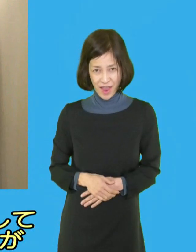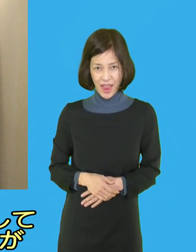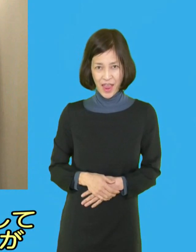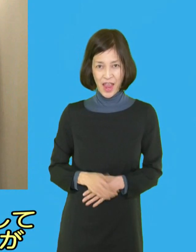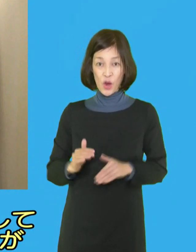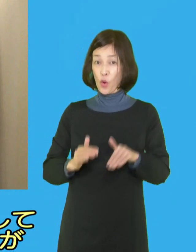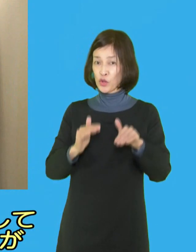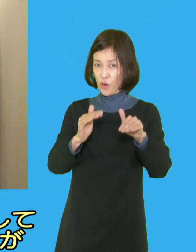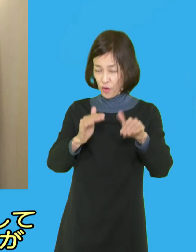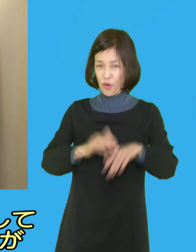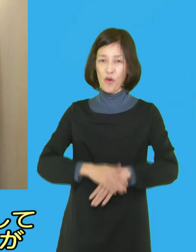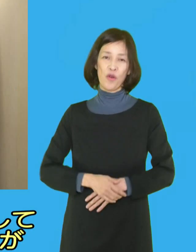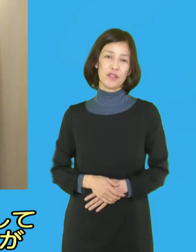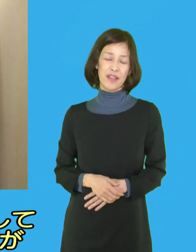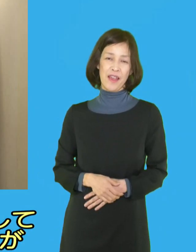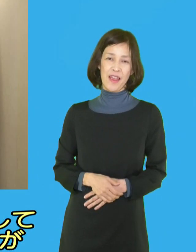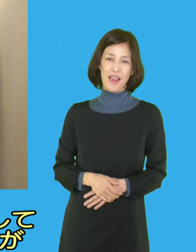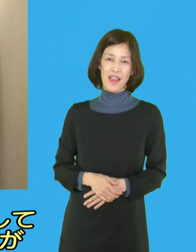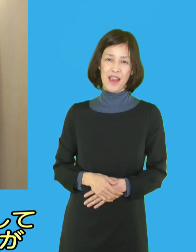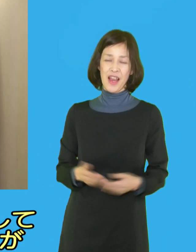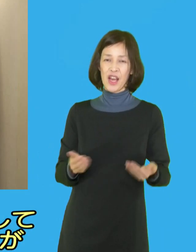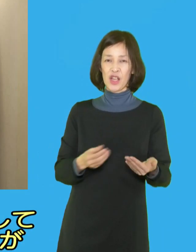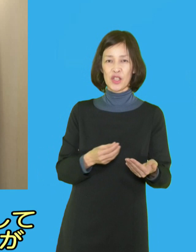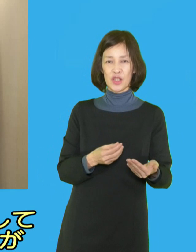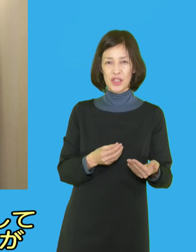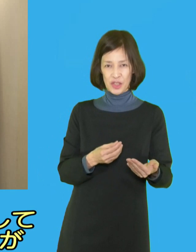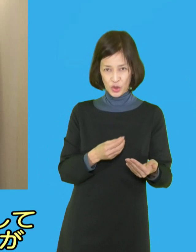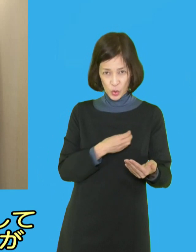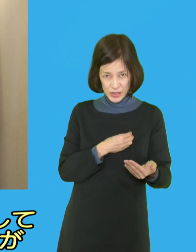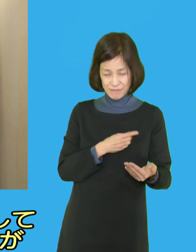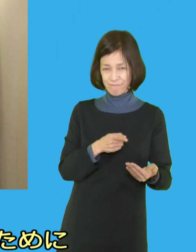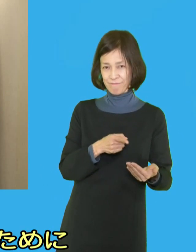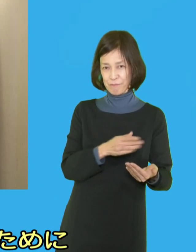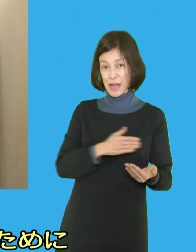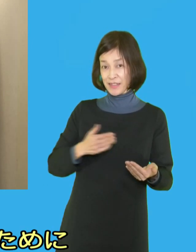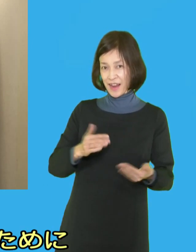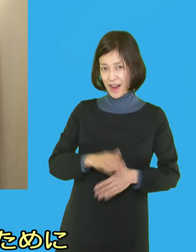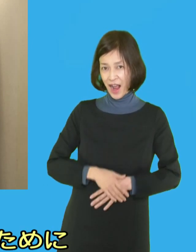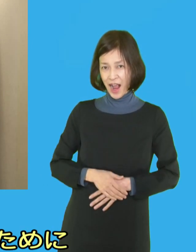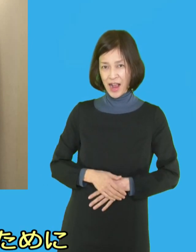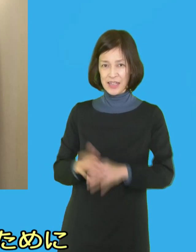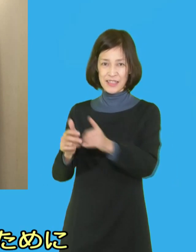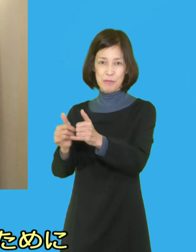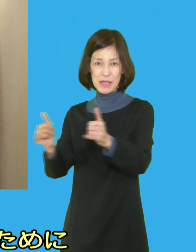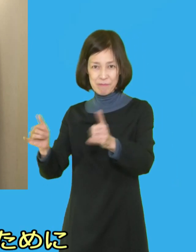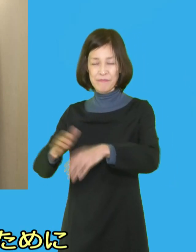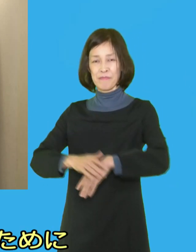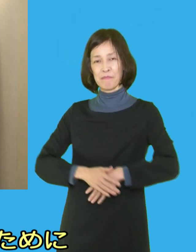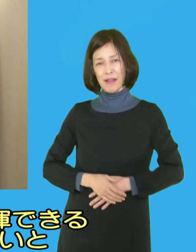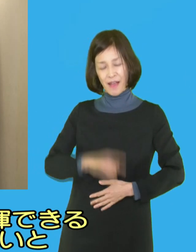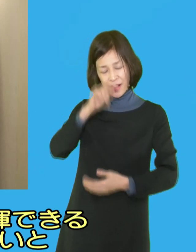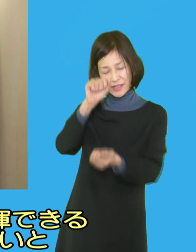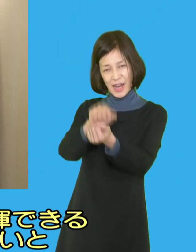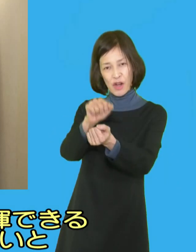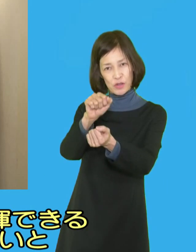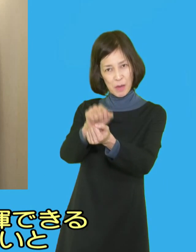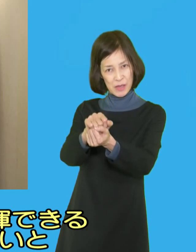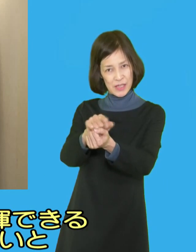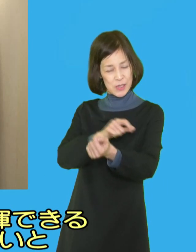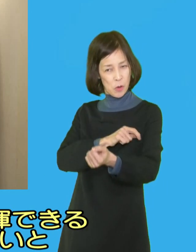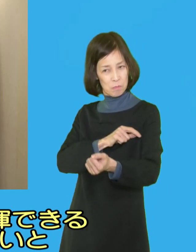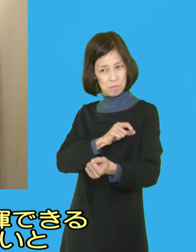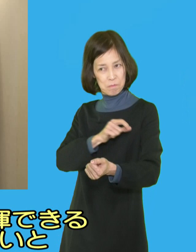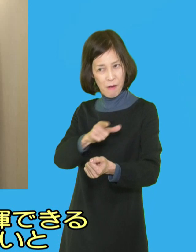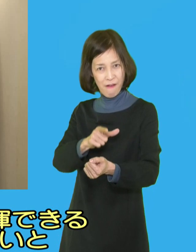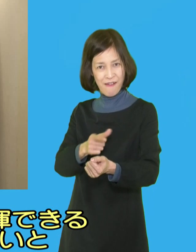上を実施しまして、堺市の職員の皆さんが、市民のために、そしてこれからの堺のために、意欲を、能力